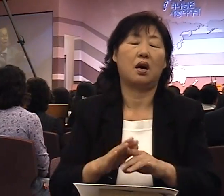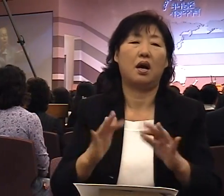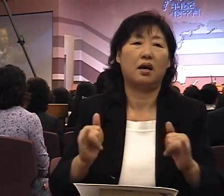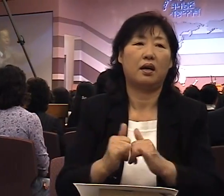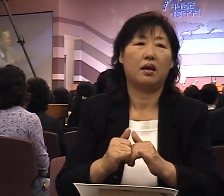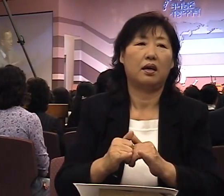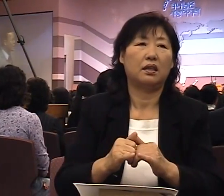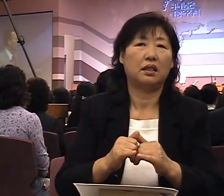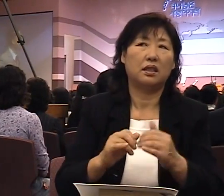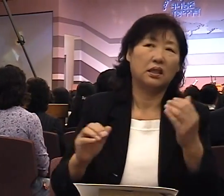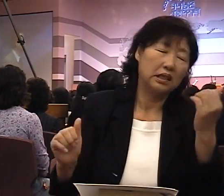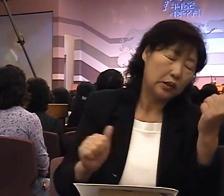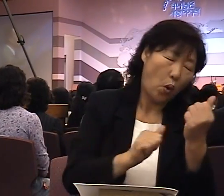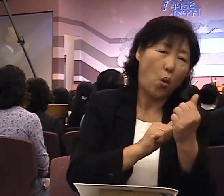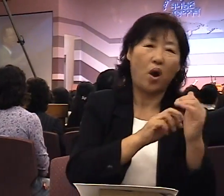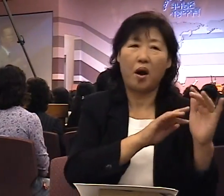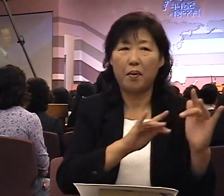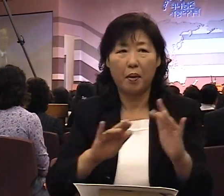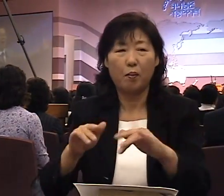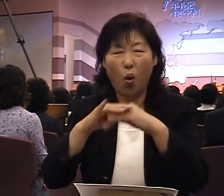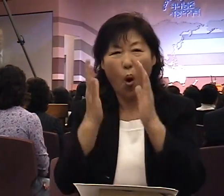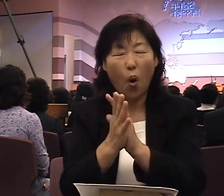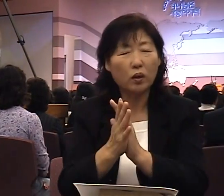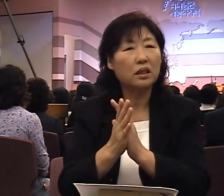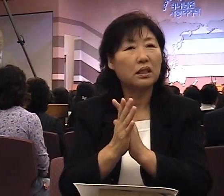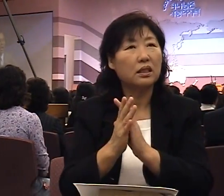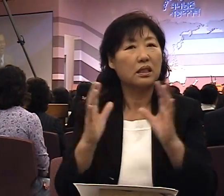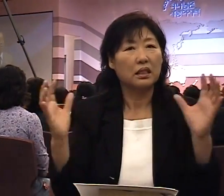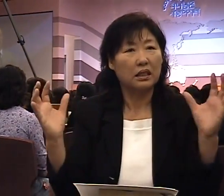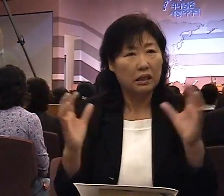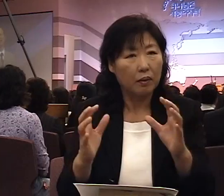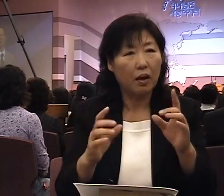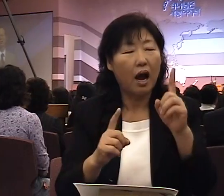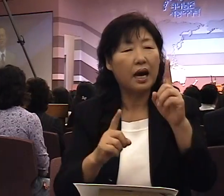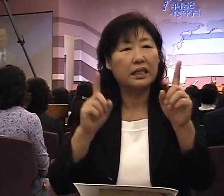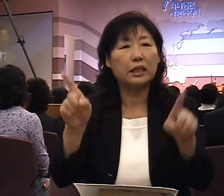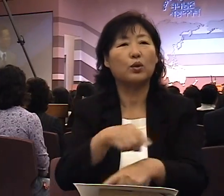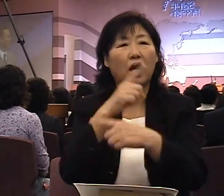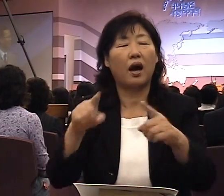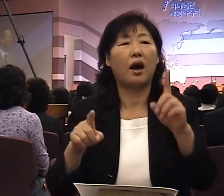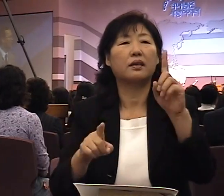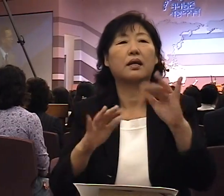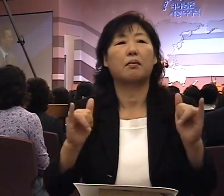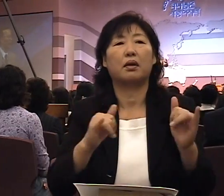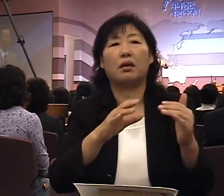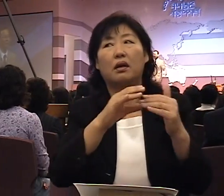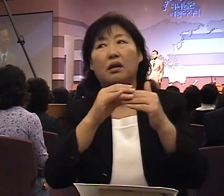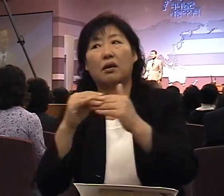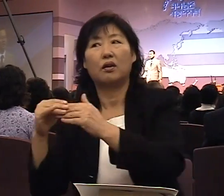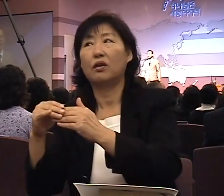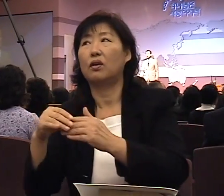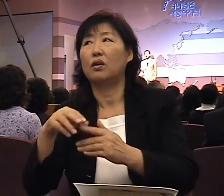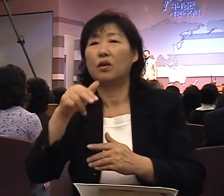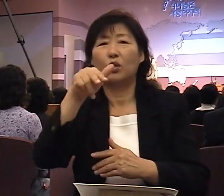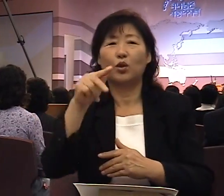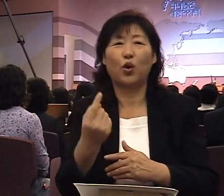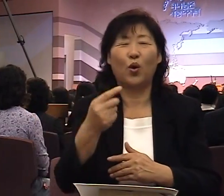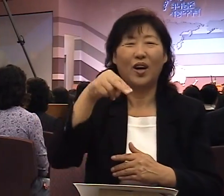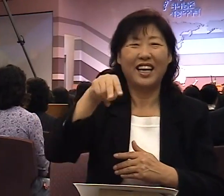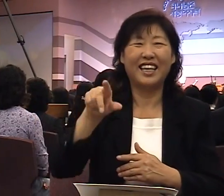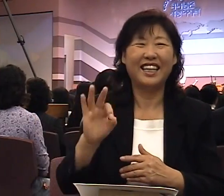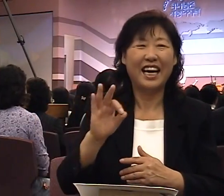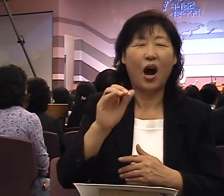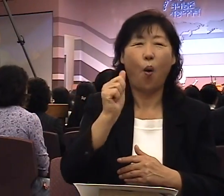많은 사운드와 이 찬양대의 모든 사운드를 한 지휘자가 끌고 가듯이, 조성환 목사님이 없죠. 굉장히 좋아하실 것